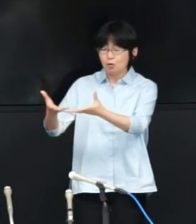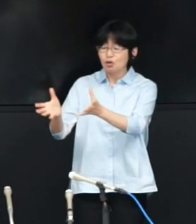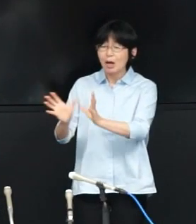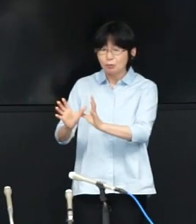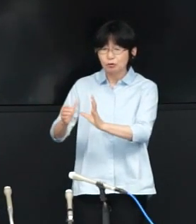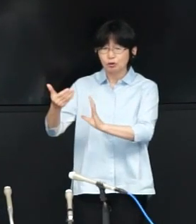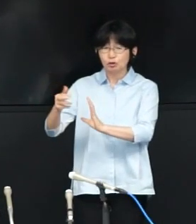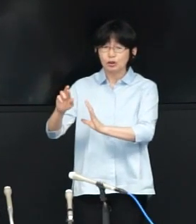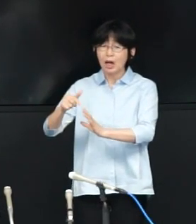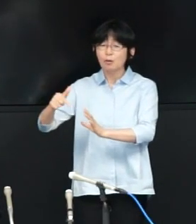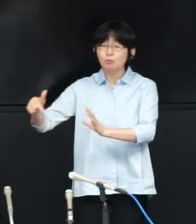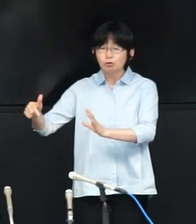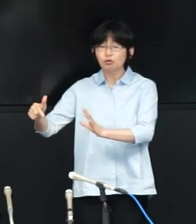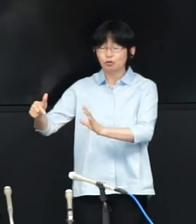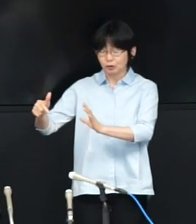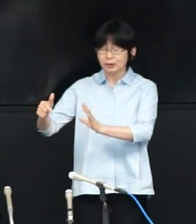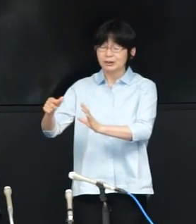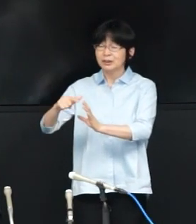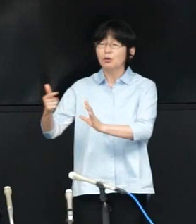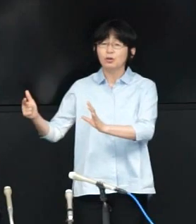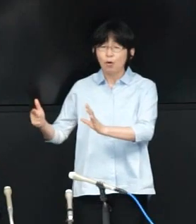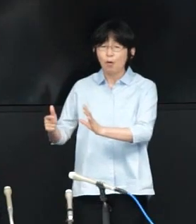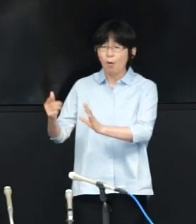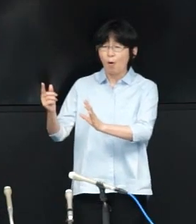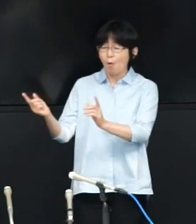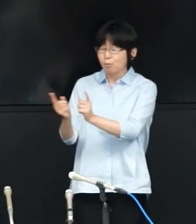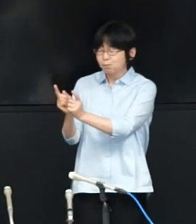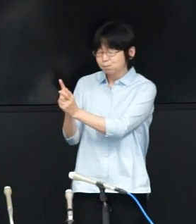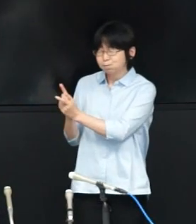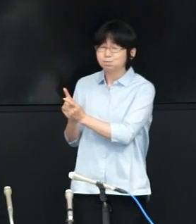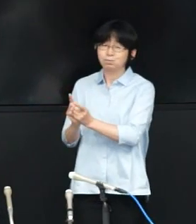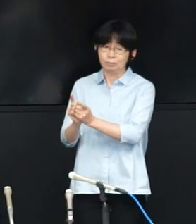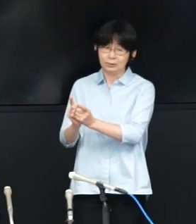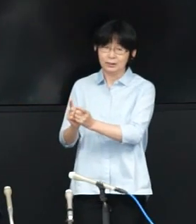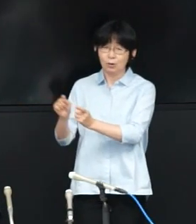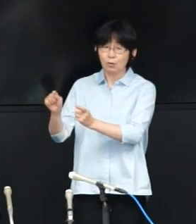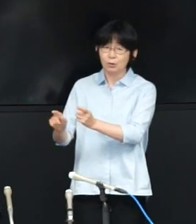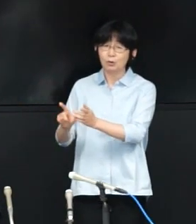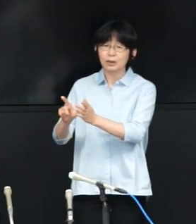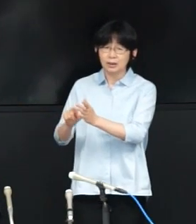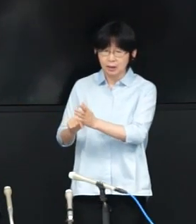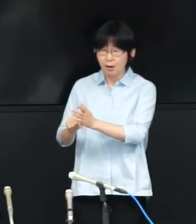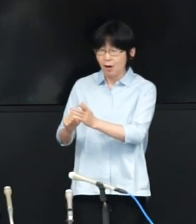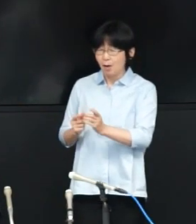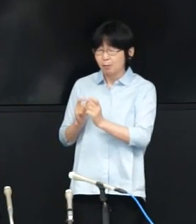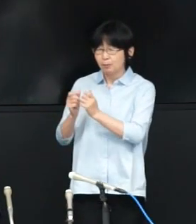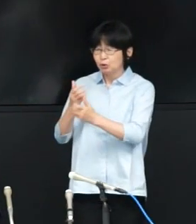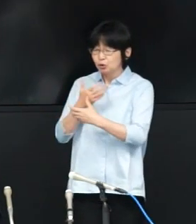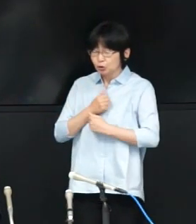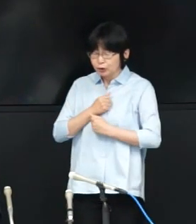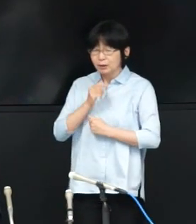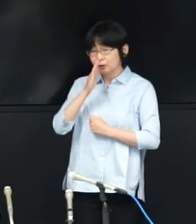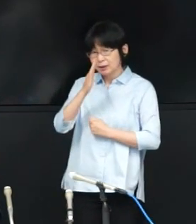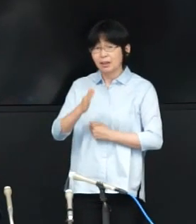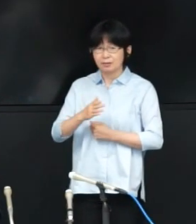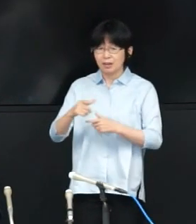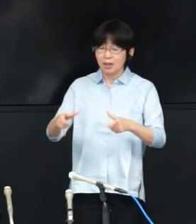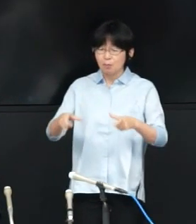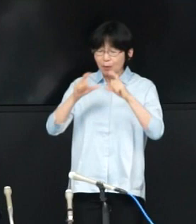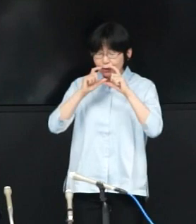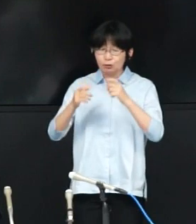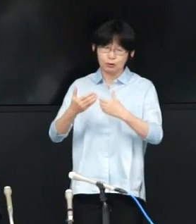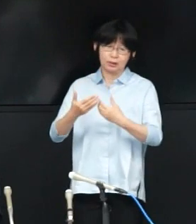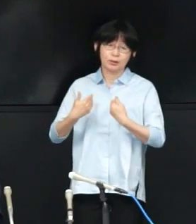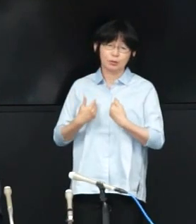発生しやすい場所は避ける、人と会うときはマスクを着用する、マスクを外さざるを得ない会食